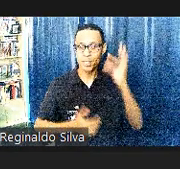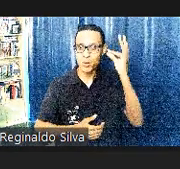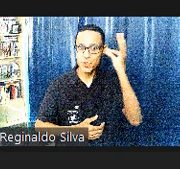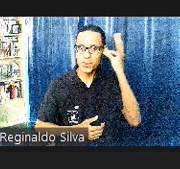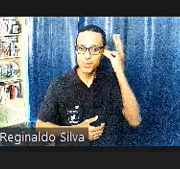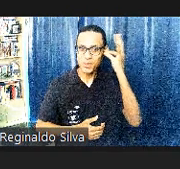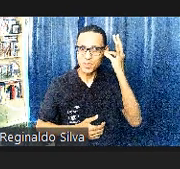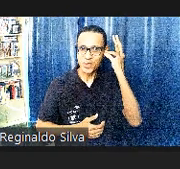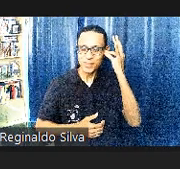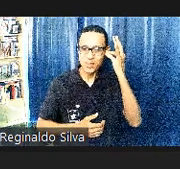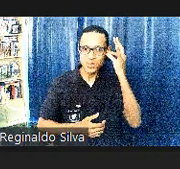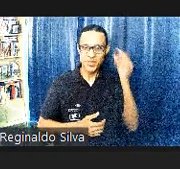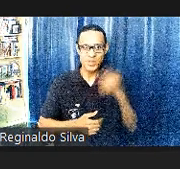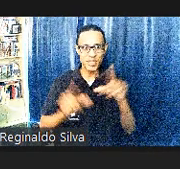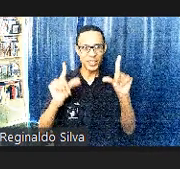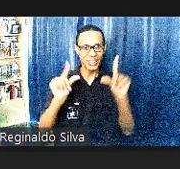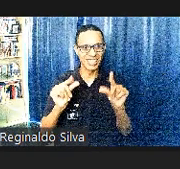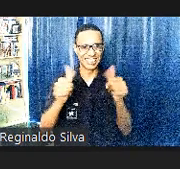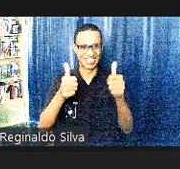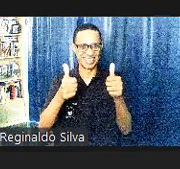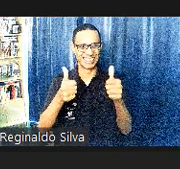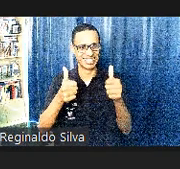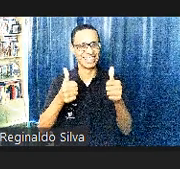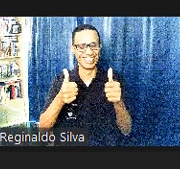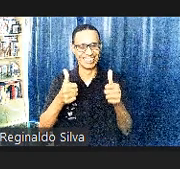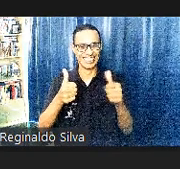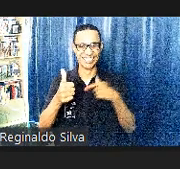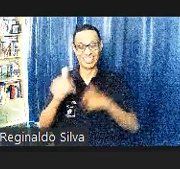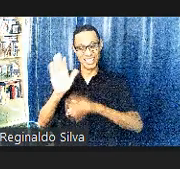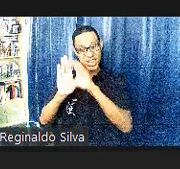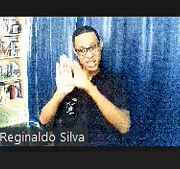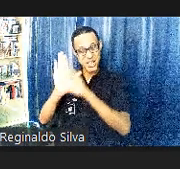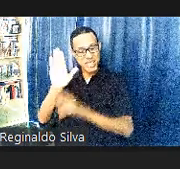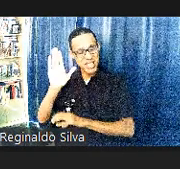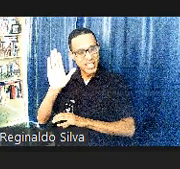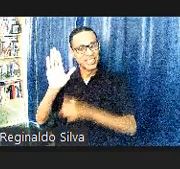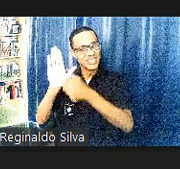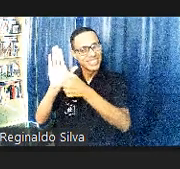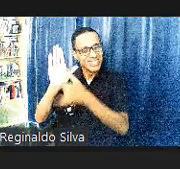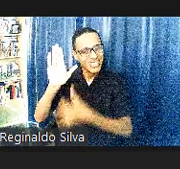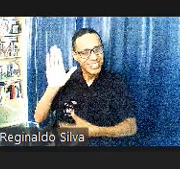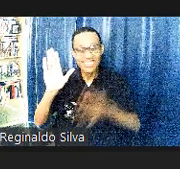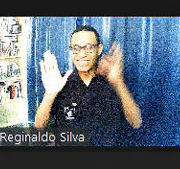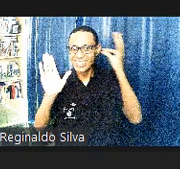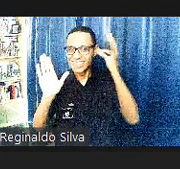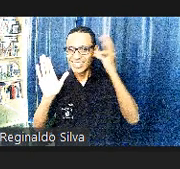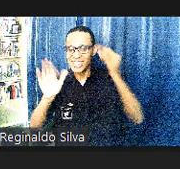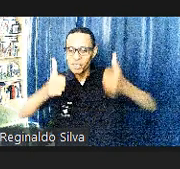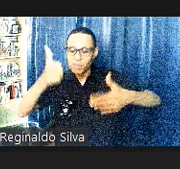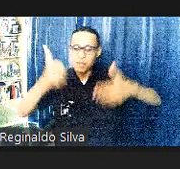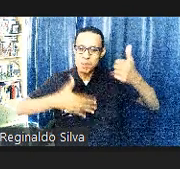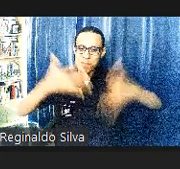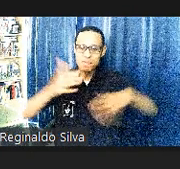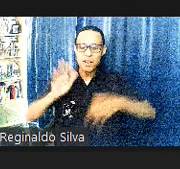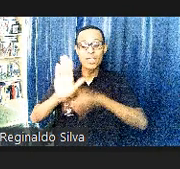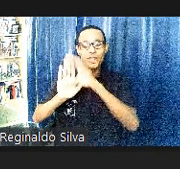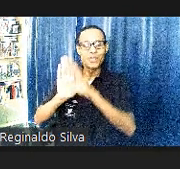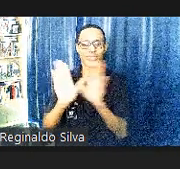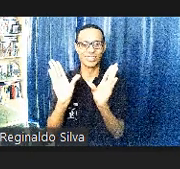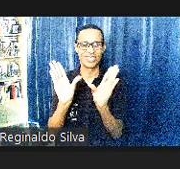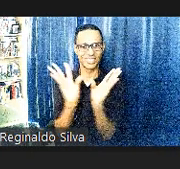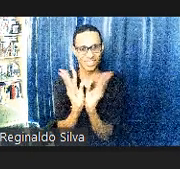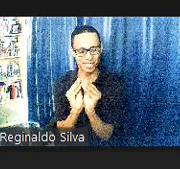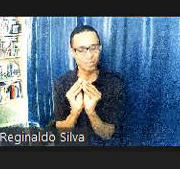eu diminui um pouquinho, porque eu abreviei um pouquinho seu currículo. Depois você achar que você deve falar mais alguma coisa importante, você fala.